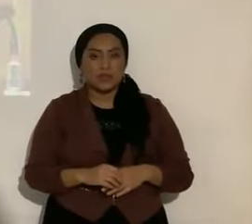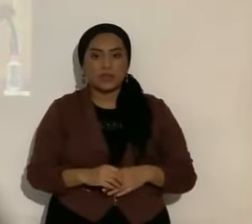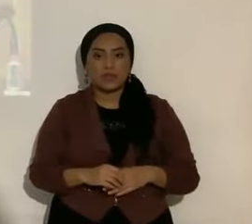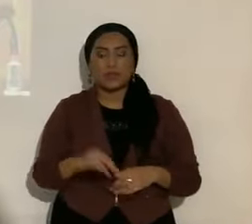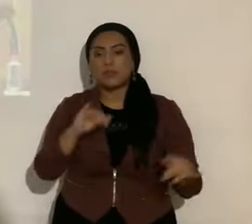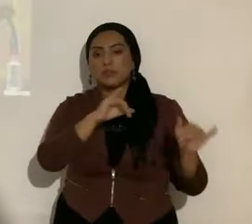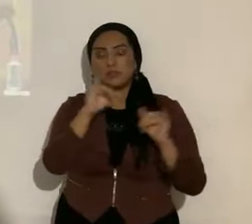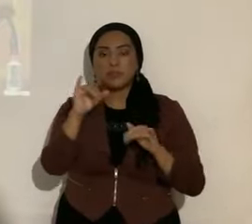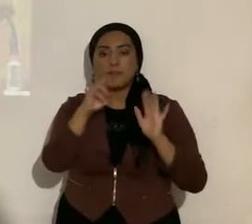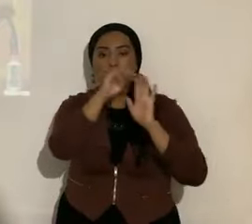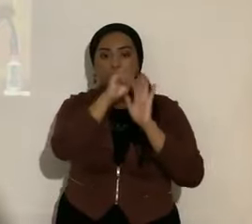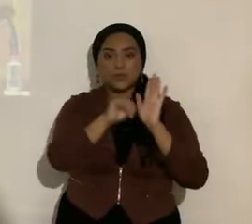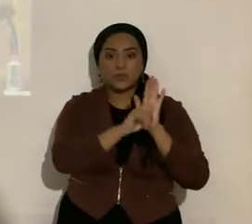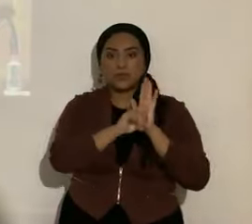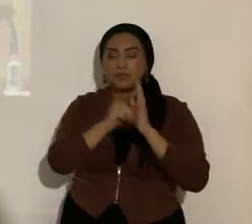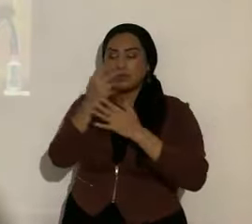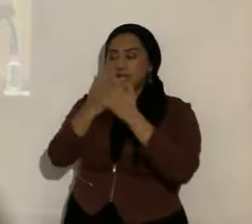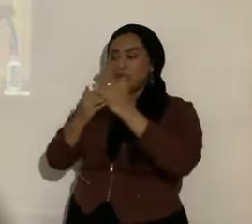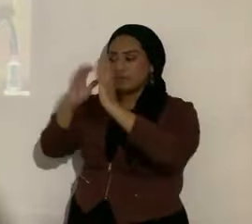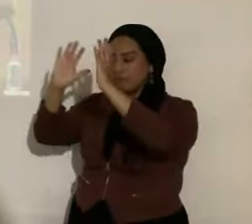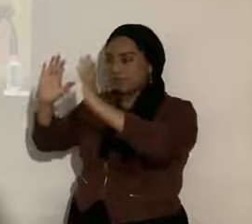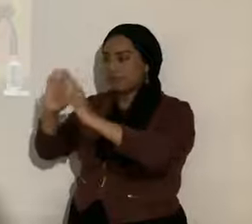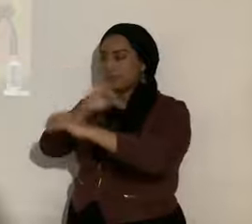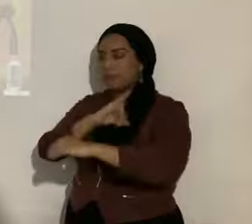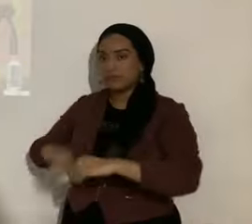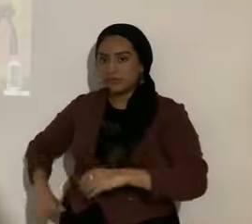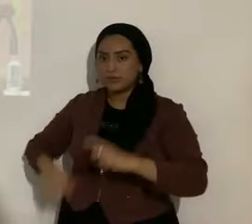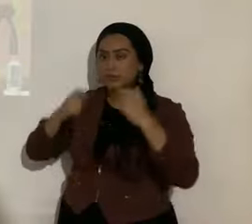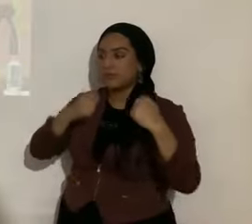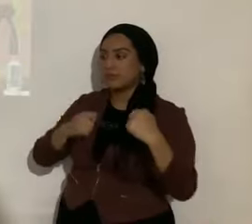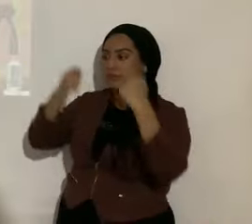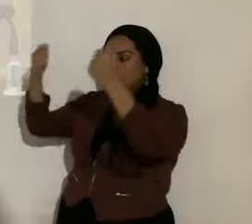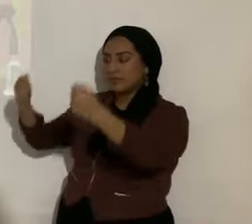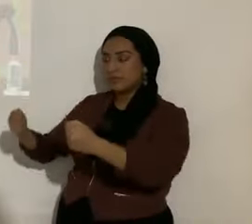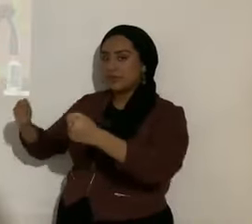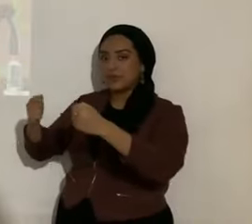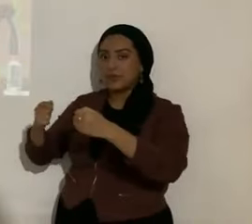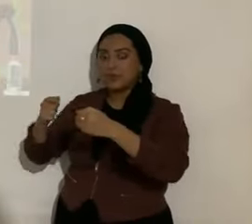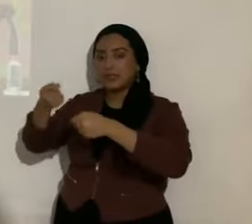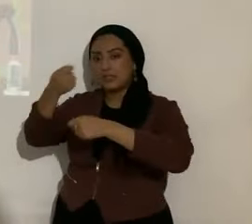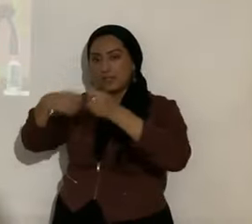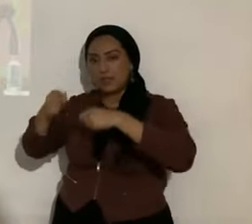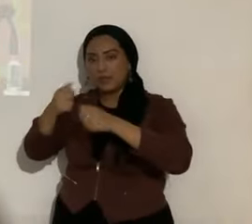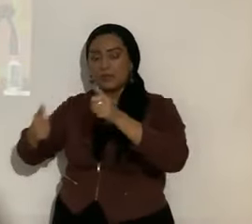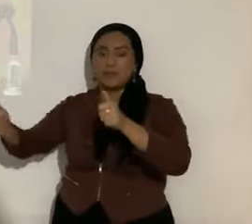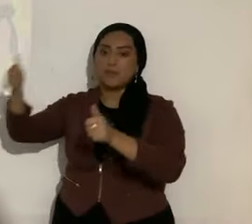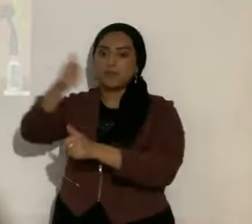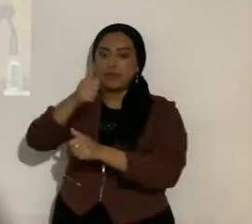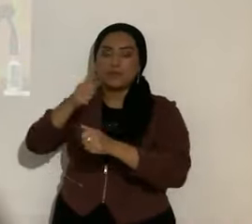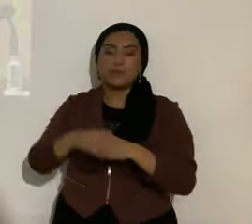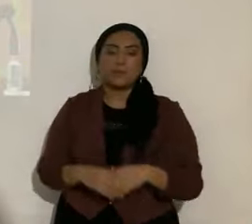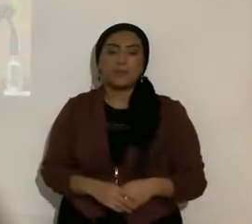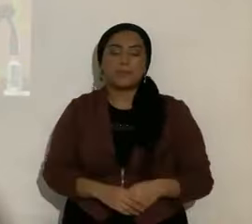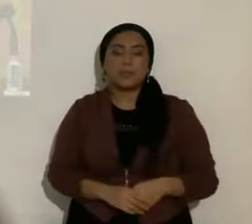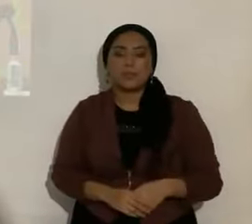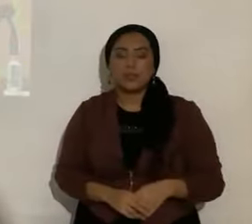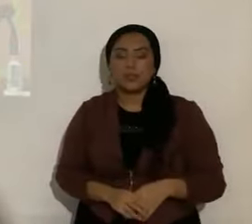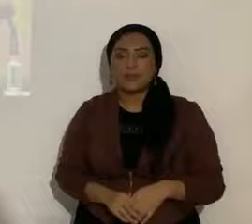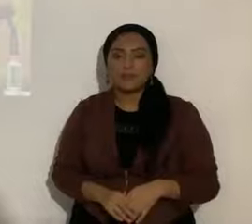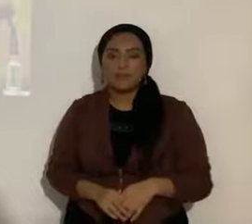impuso las manos a Josué y tomó entonces ya posesión en el nombre de Yahweh para introducir a los hijos de Israel a la